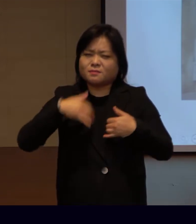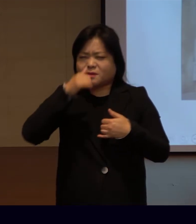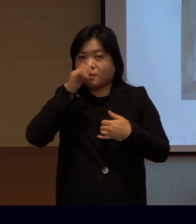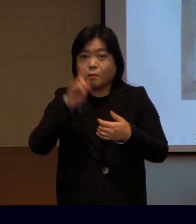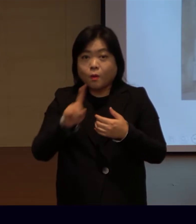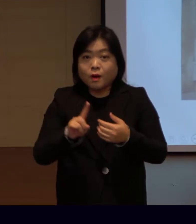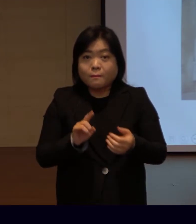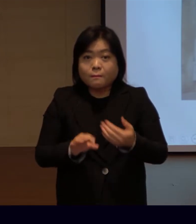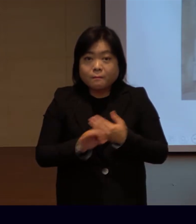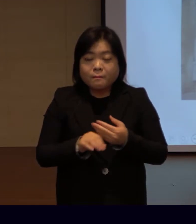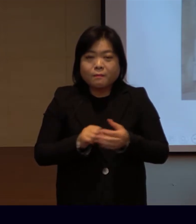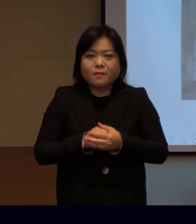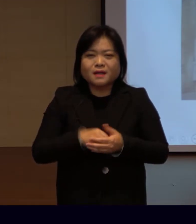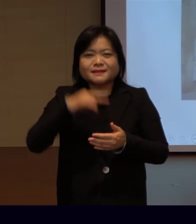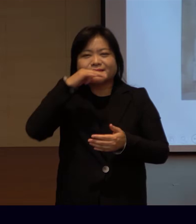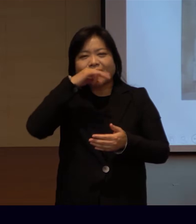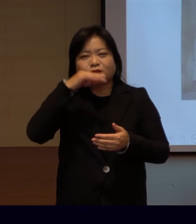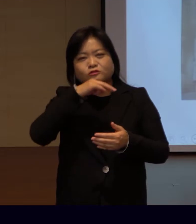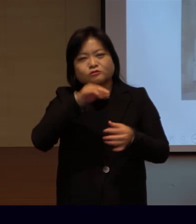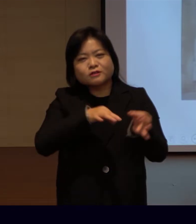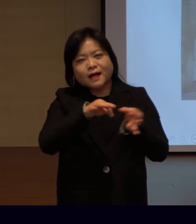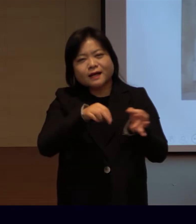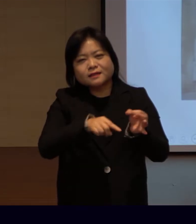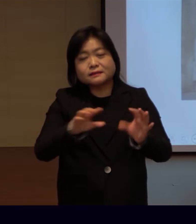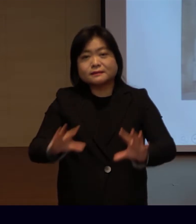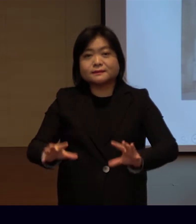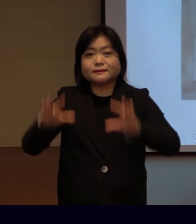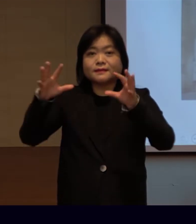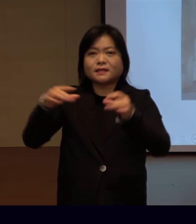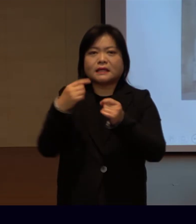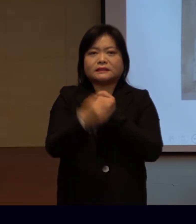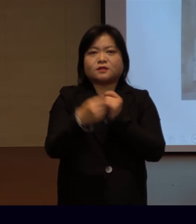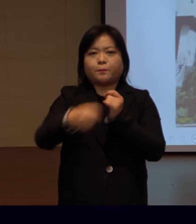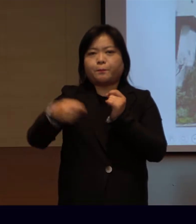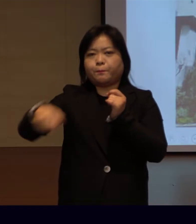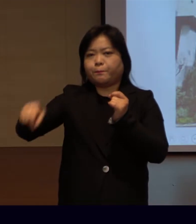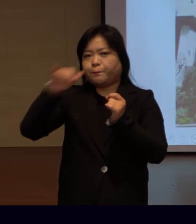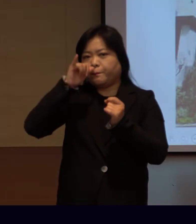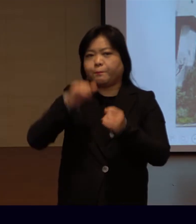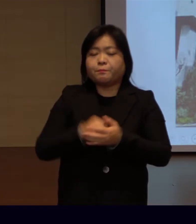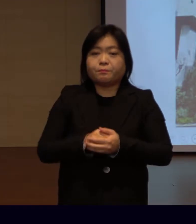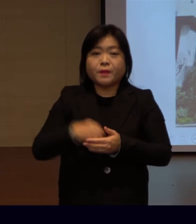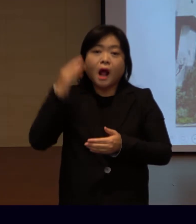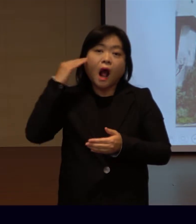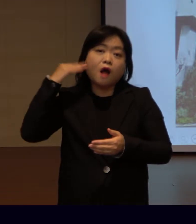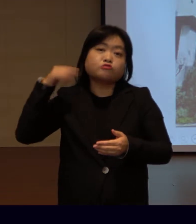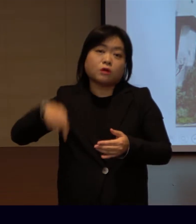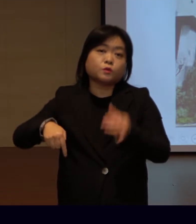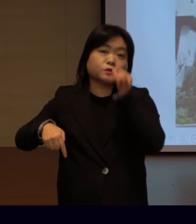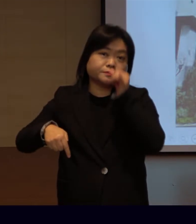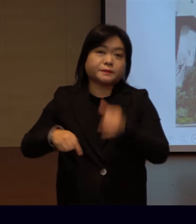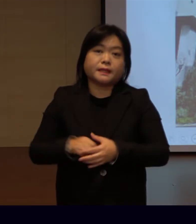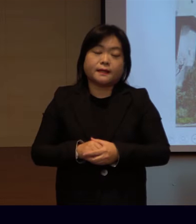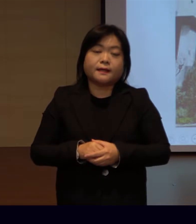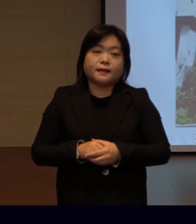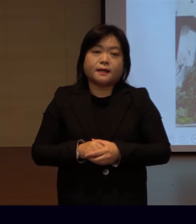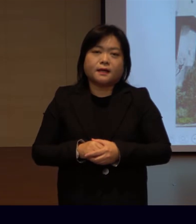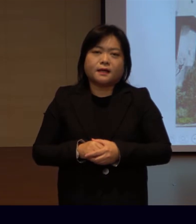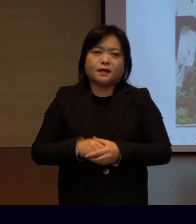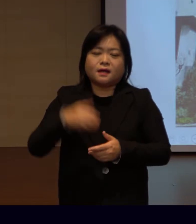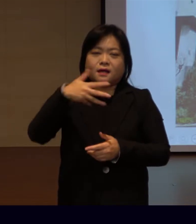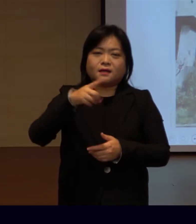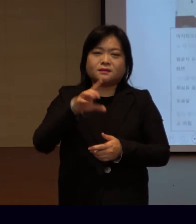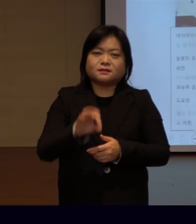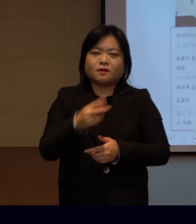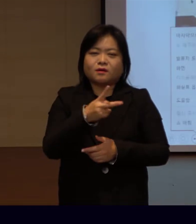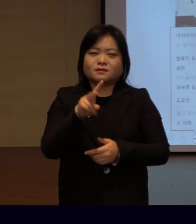이 뷰리 향수 가게는 전 세계에 지점을 두고 있습니다. 우리나라에도 있습니다. 청담동에